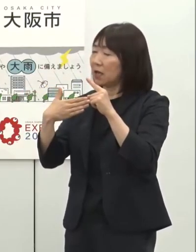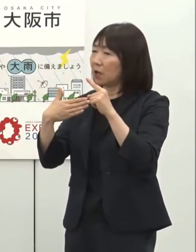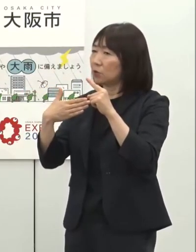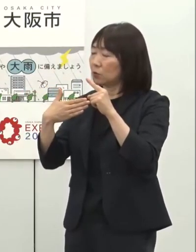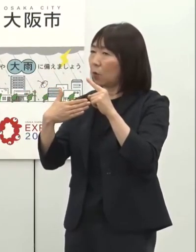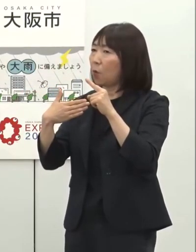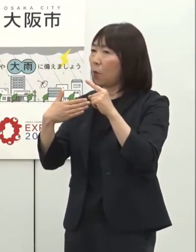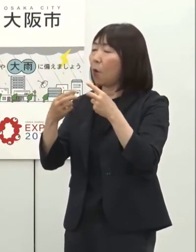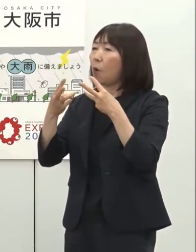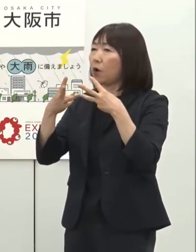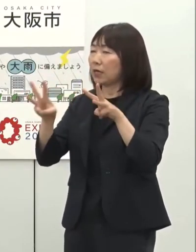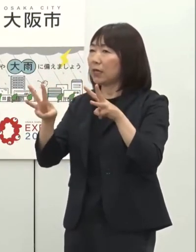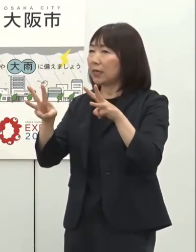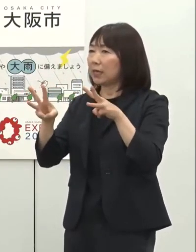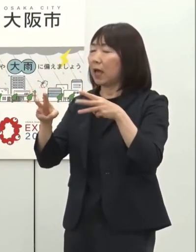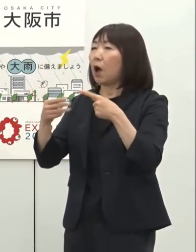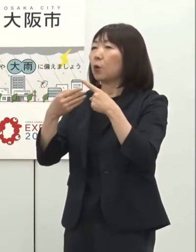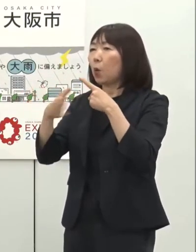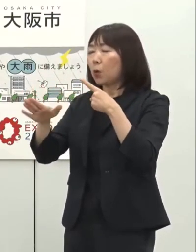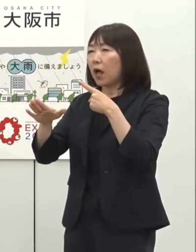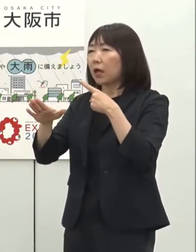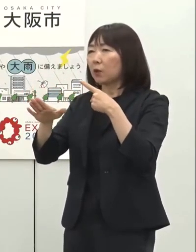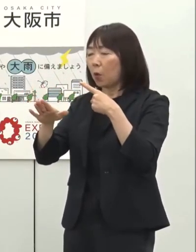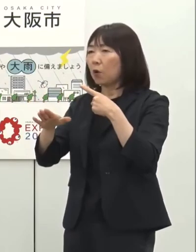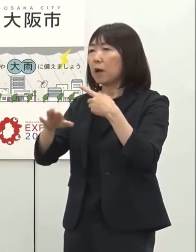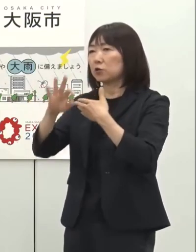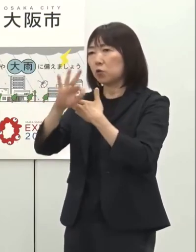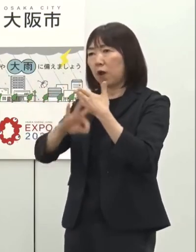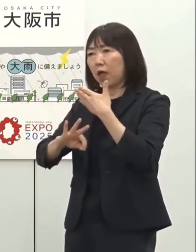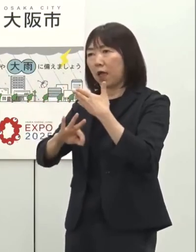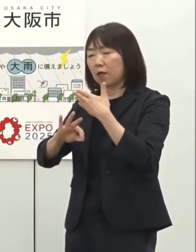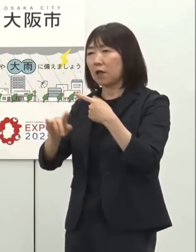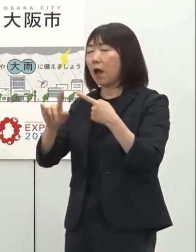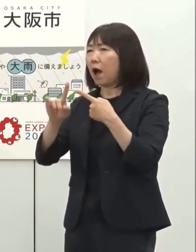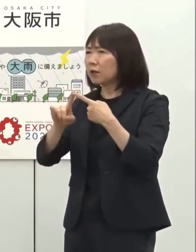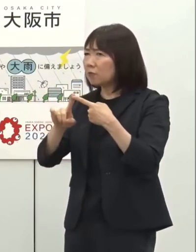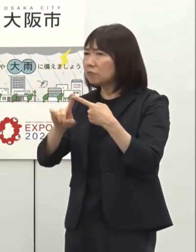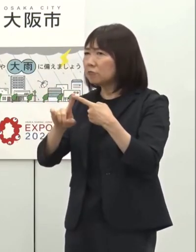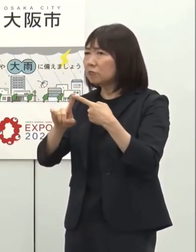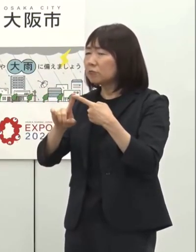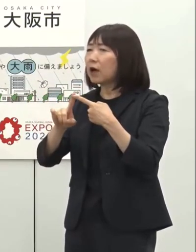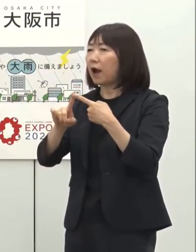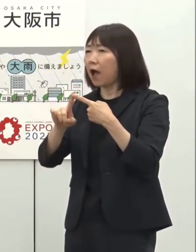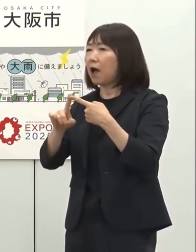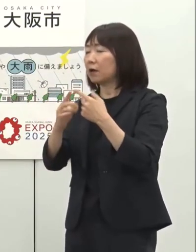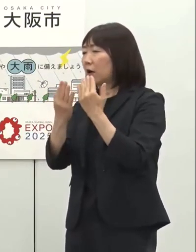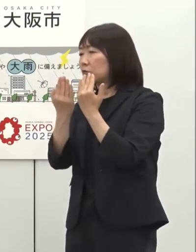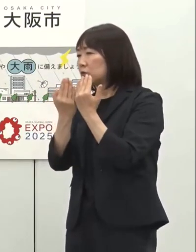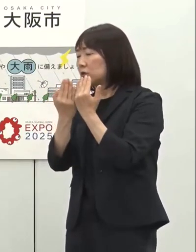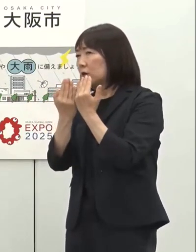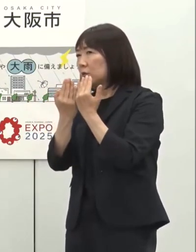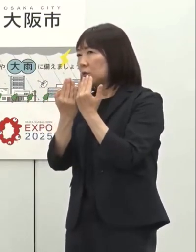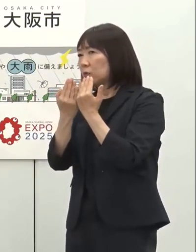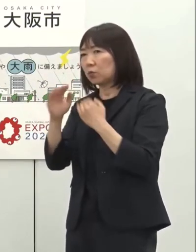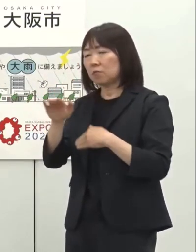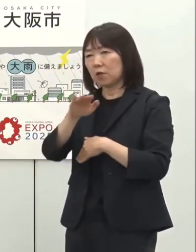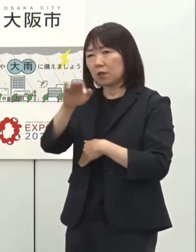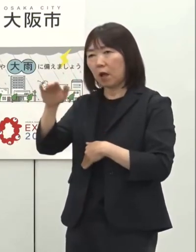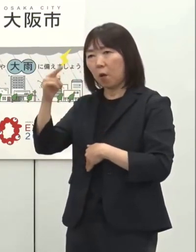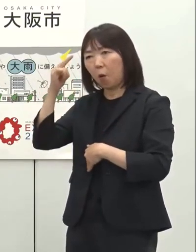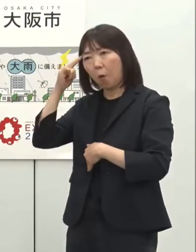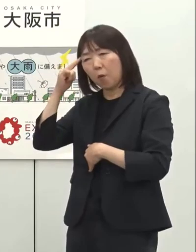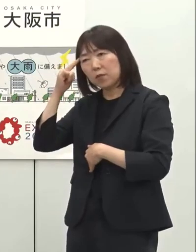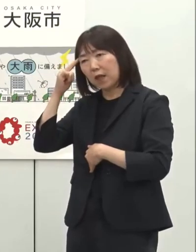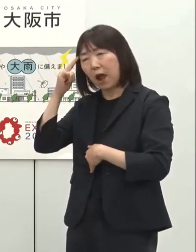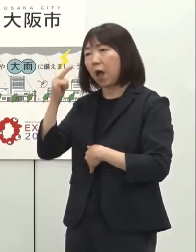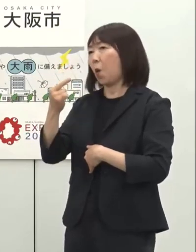公開情報に当たるから公開しないという判断をしたがゆえにですね、なんか隠してるように思われては、これは